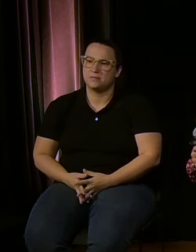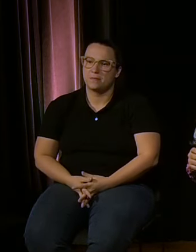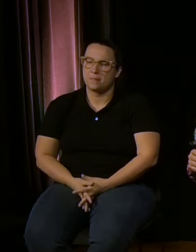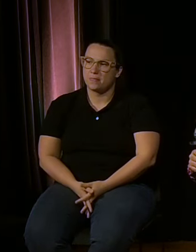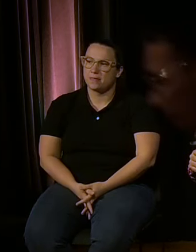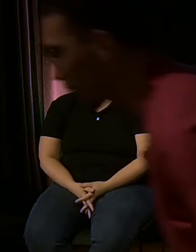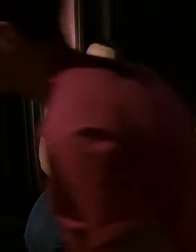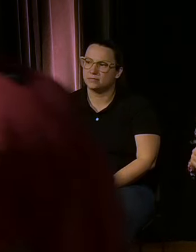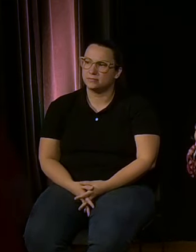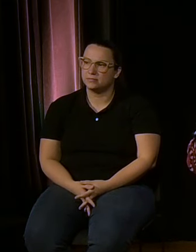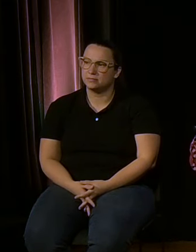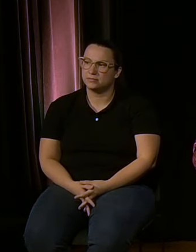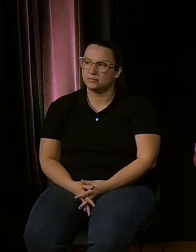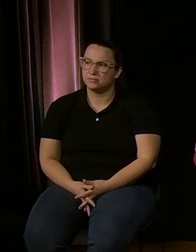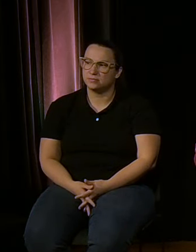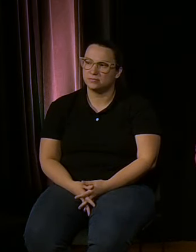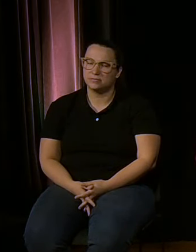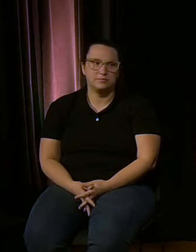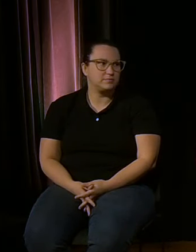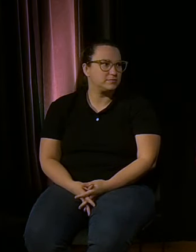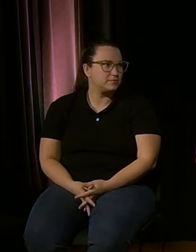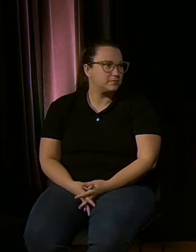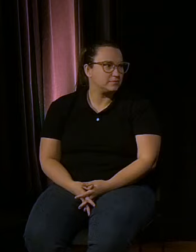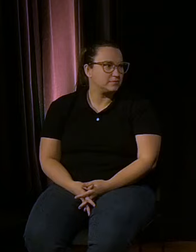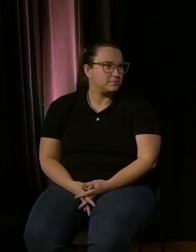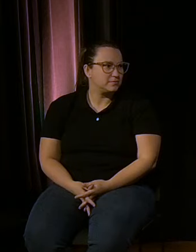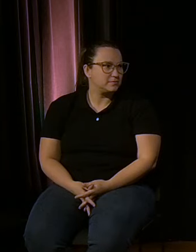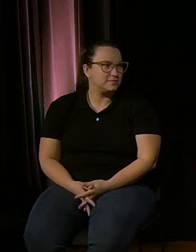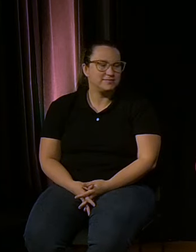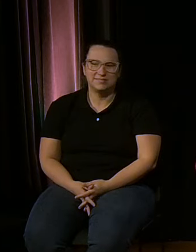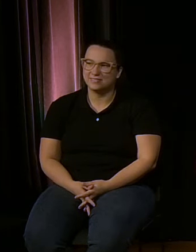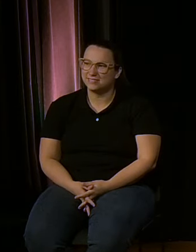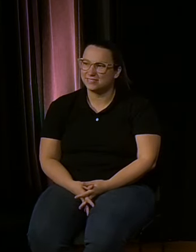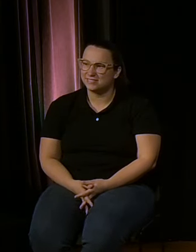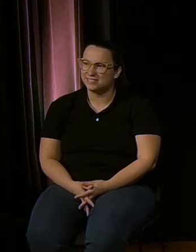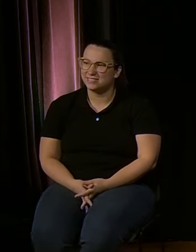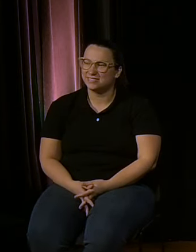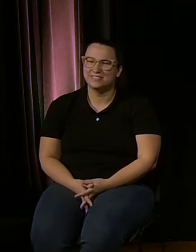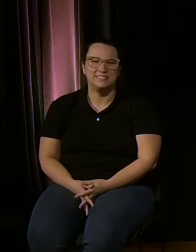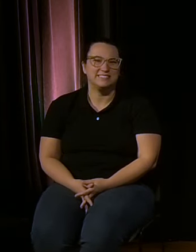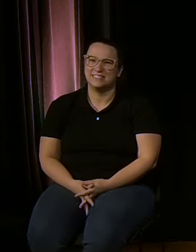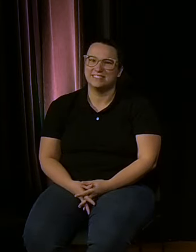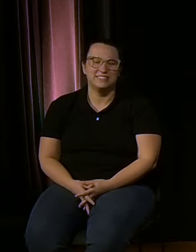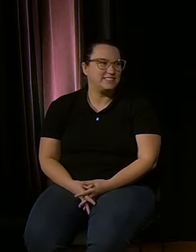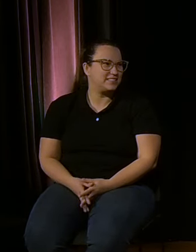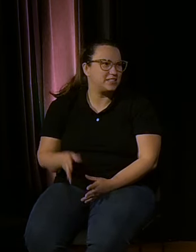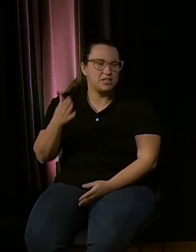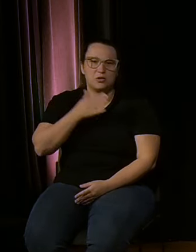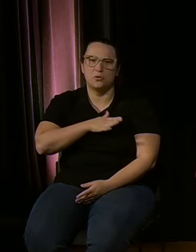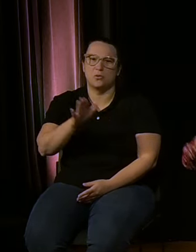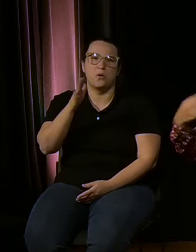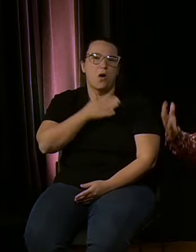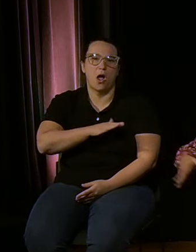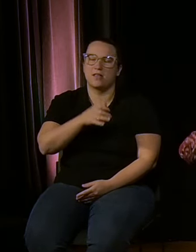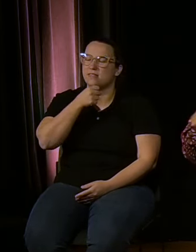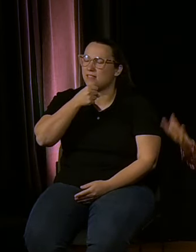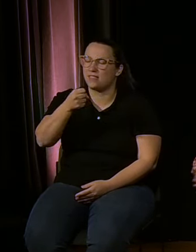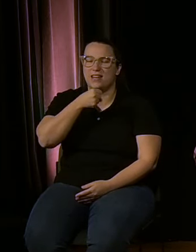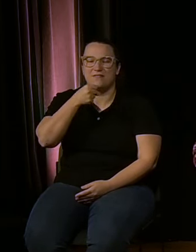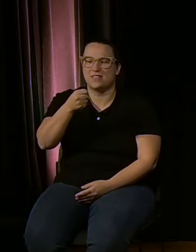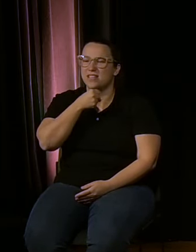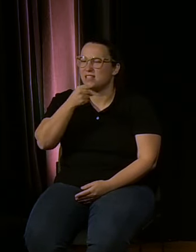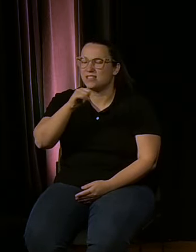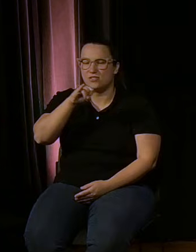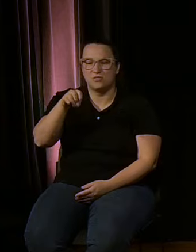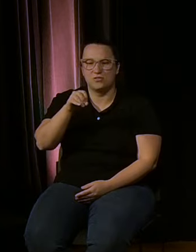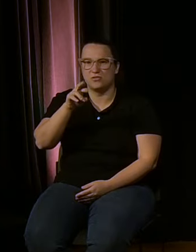íntegro. O Jorge vem jovem. Divo inacessível. Ele não gosta muito de dar entrevista e tal,